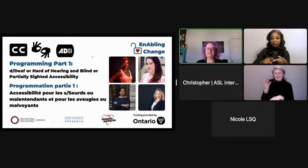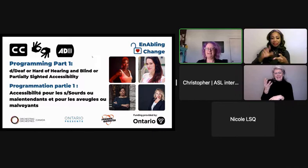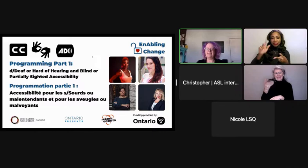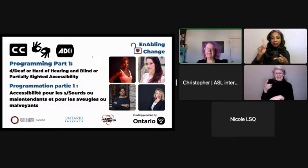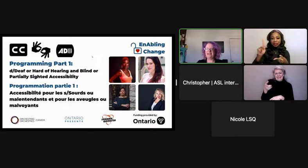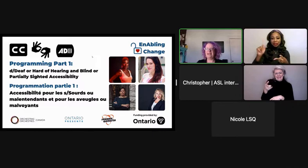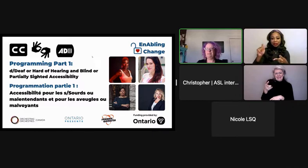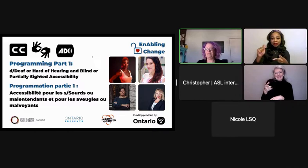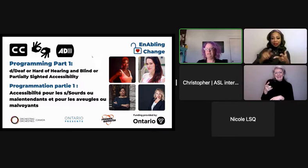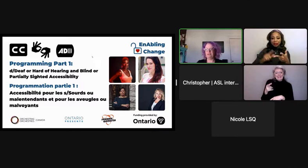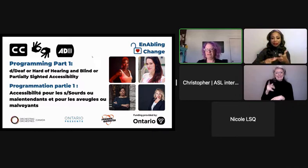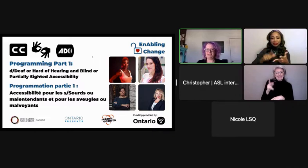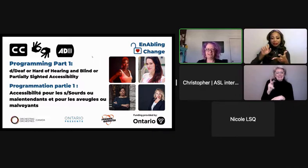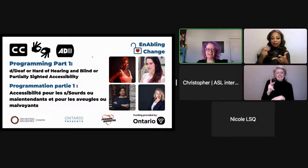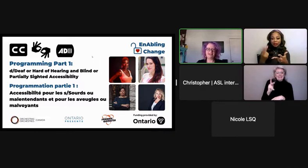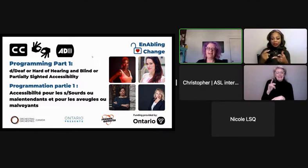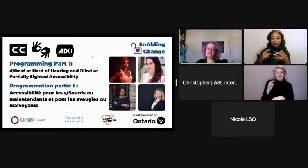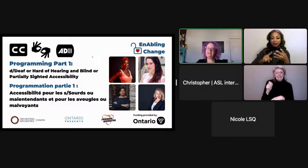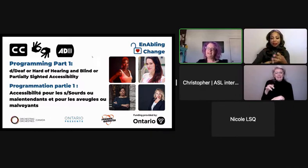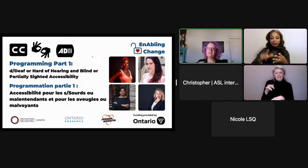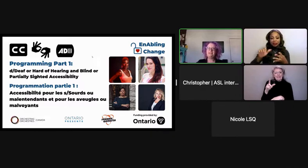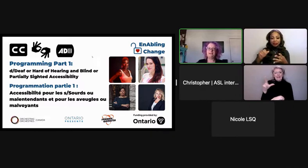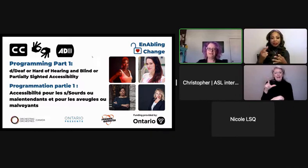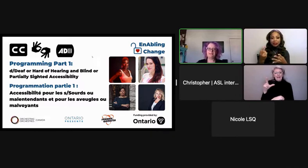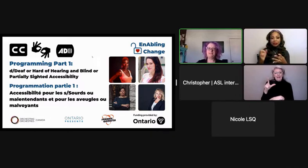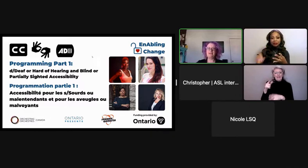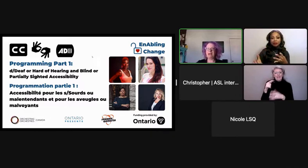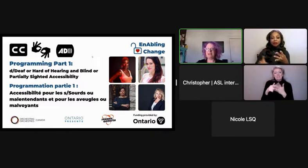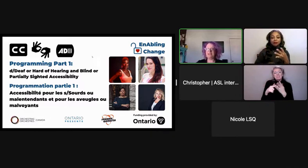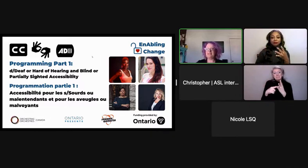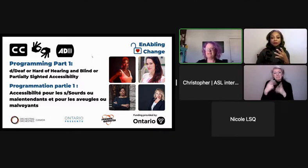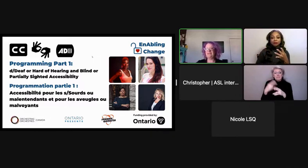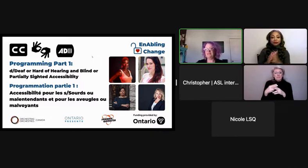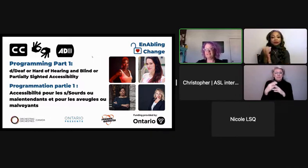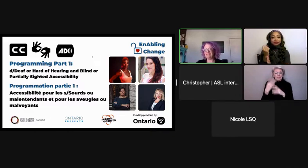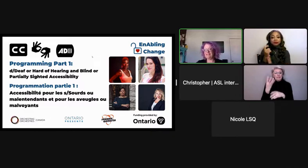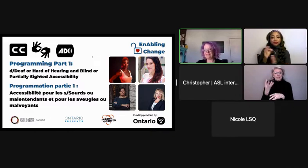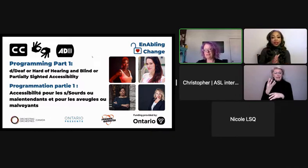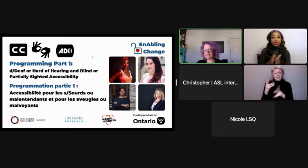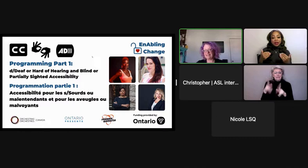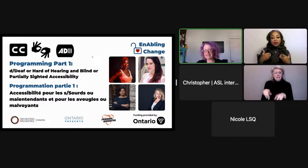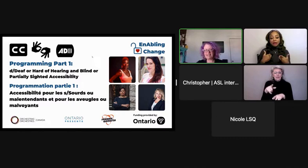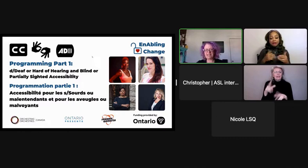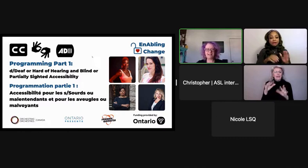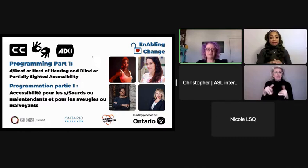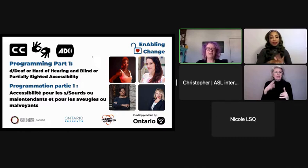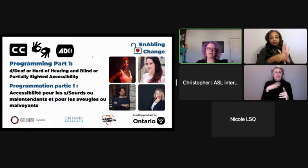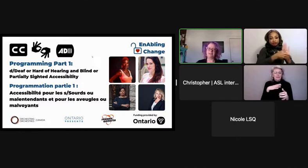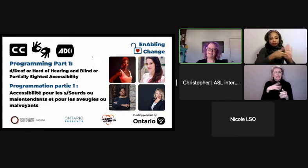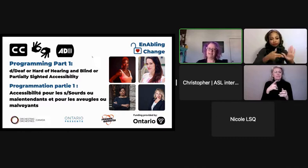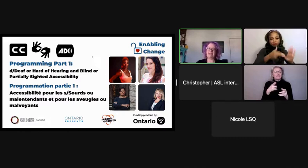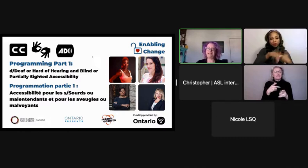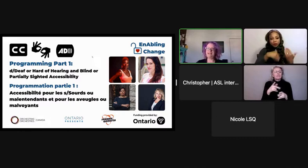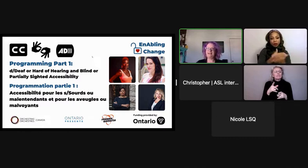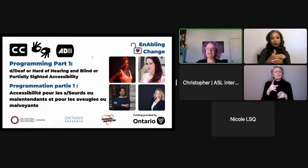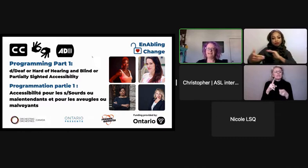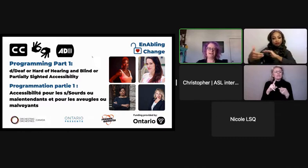Bacchus, Kat German, Lea Heidel et Brooke Vodich. Ensuite, il y l'égo de nos partenaires,